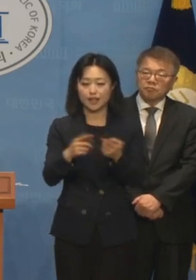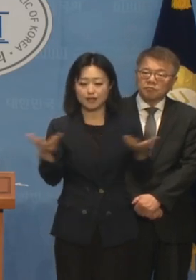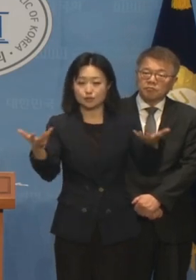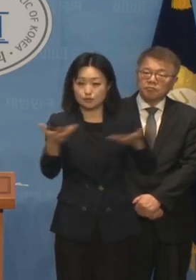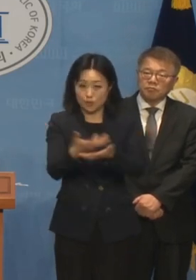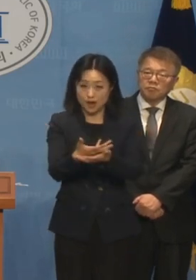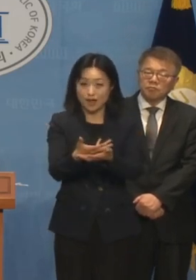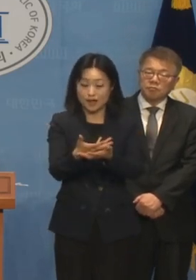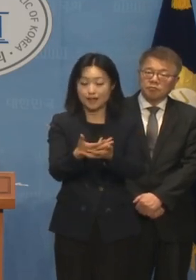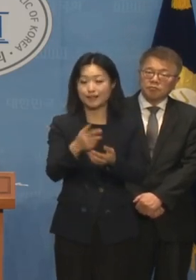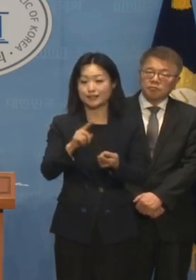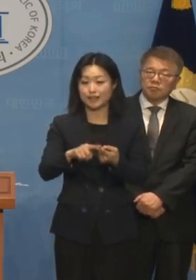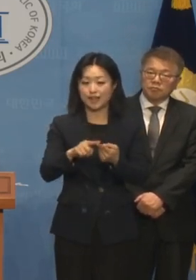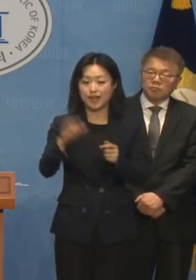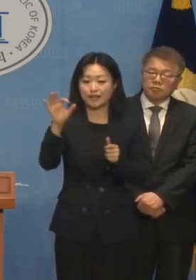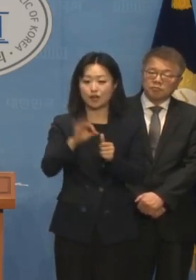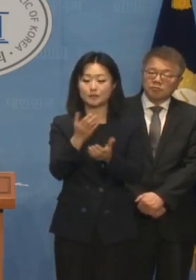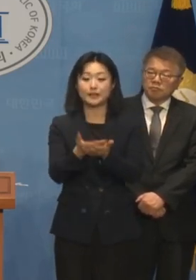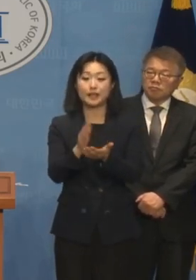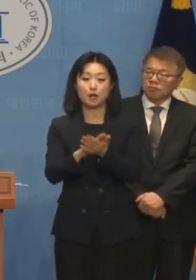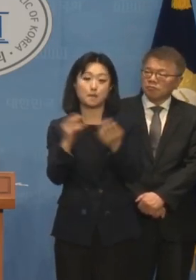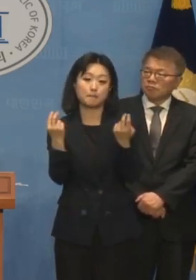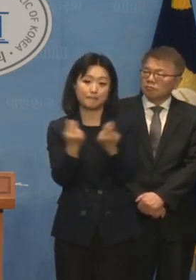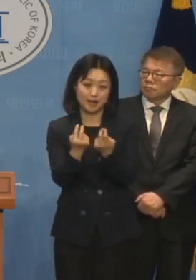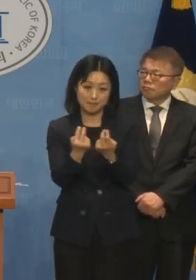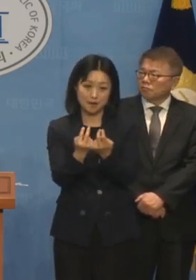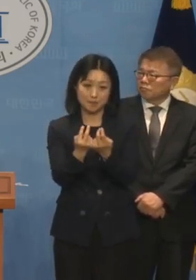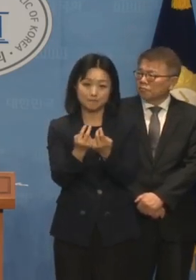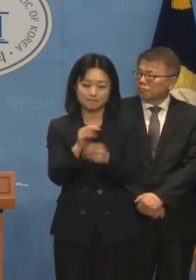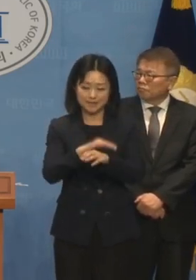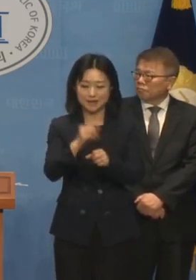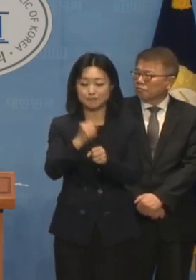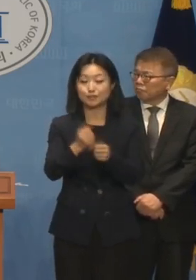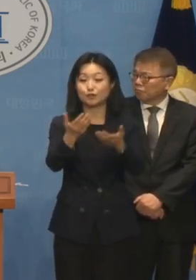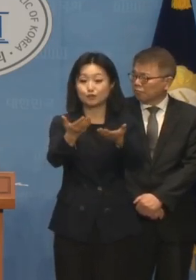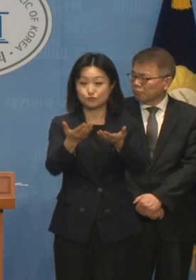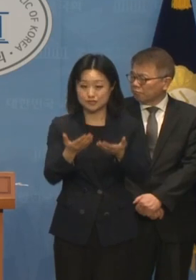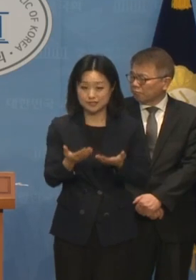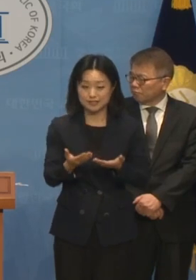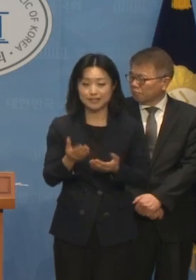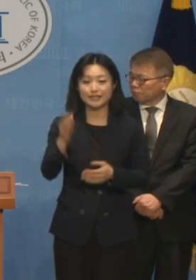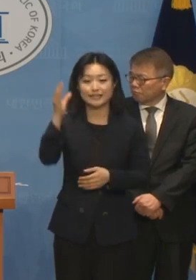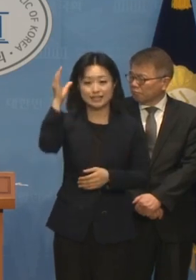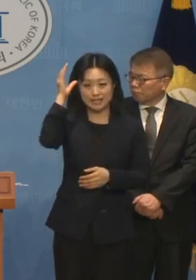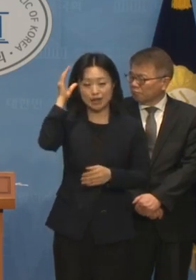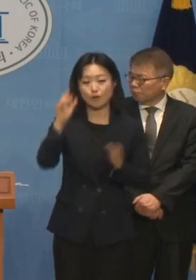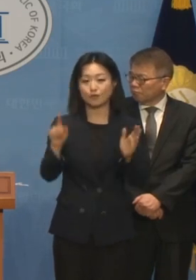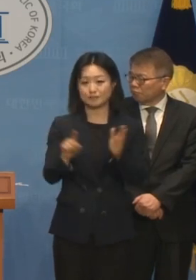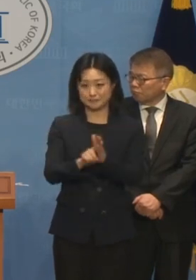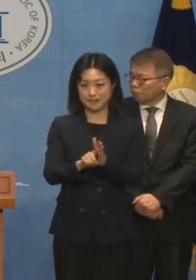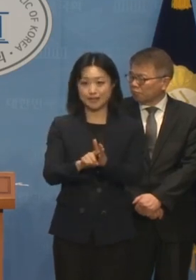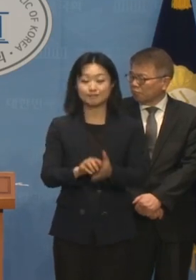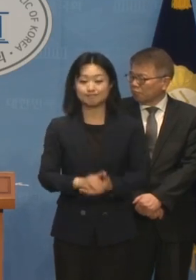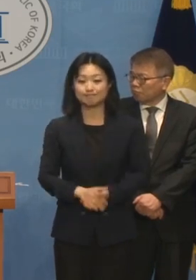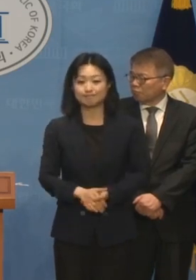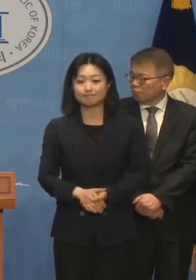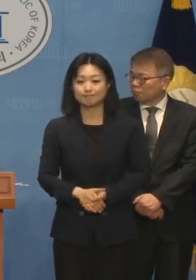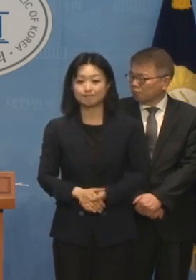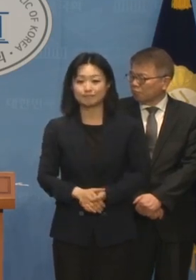수 있는 연금 개혁 방안을 마련해 주실 것으로 믿습니다.